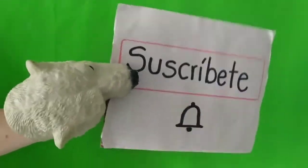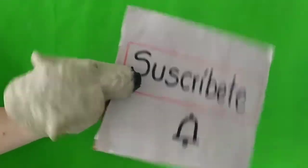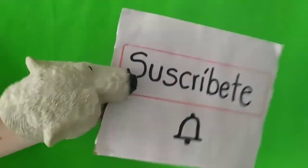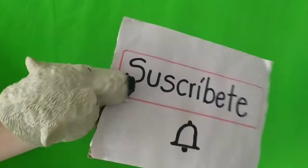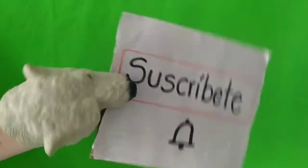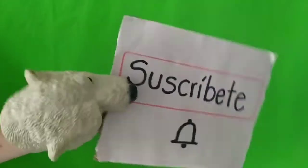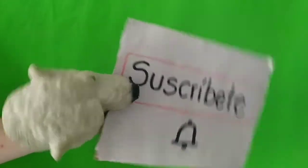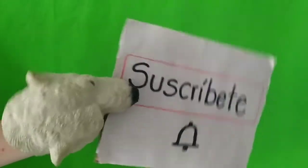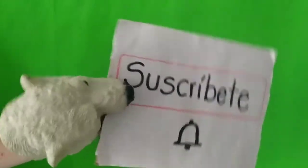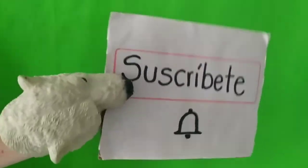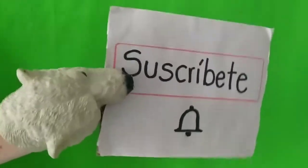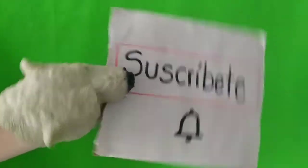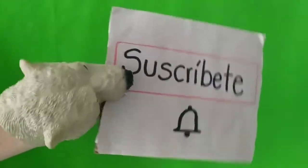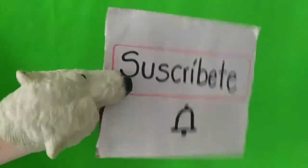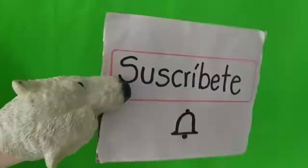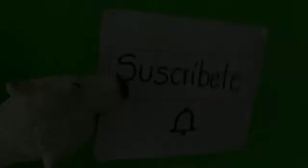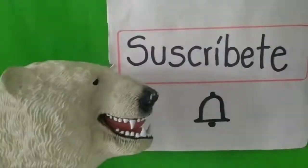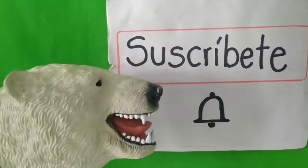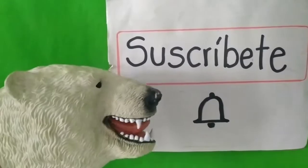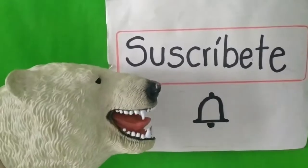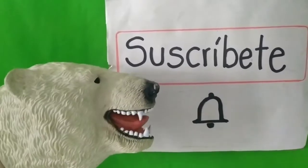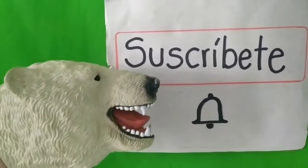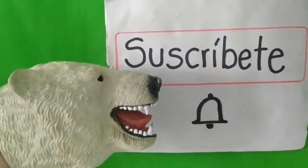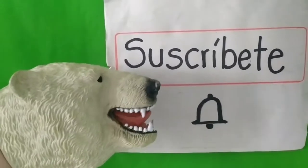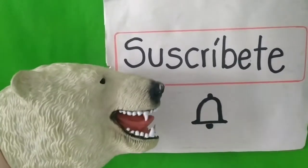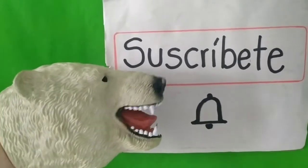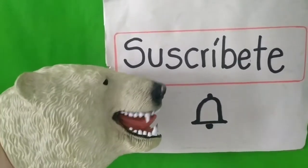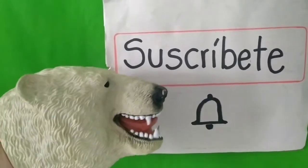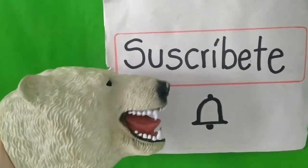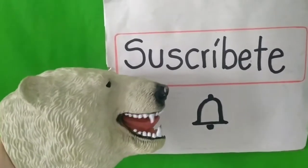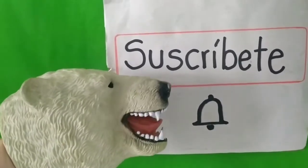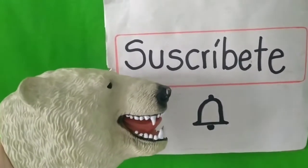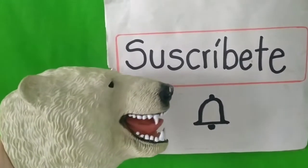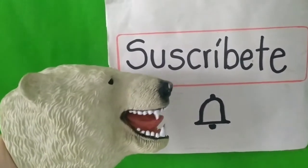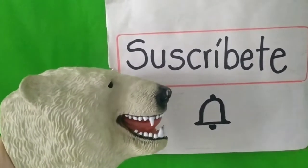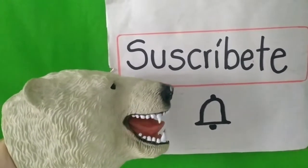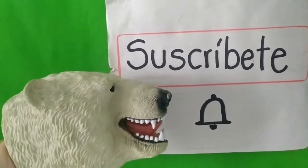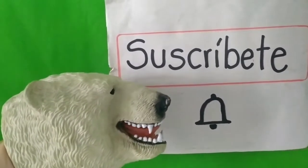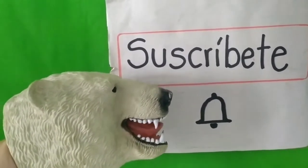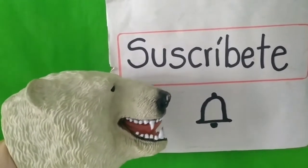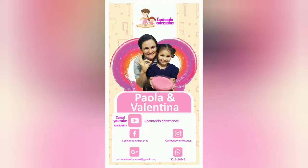Suscríbete. Suscríbete.